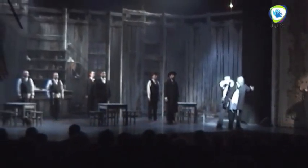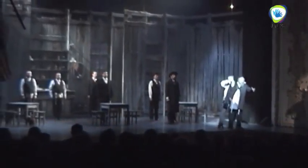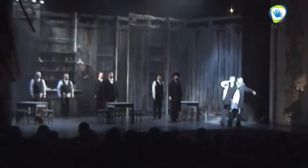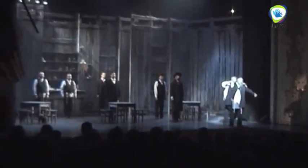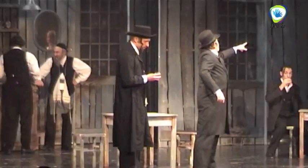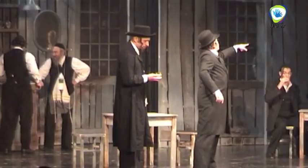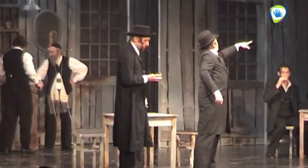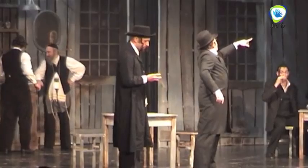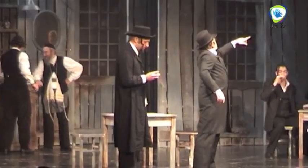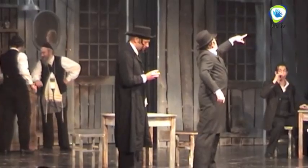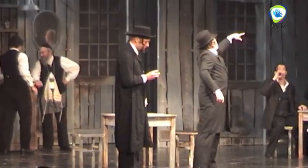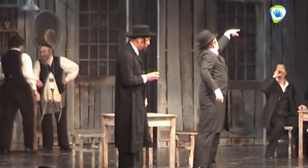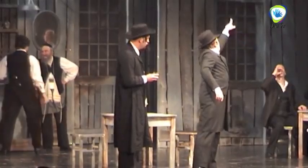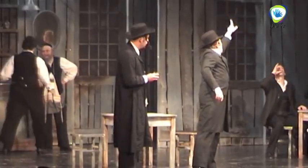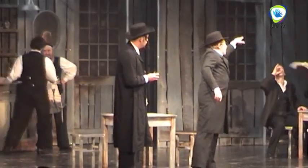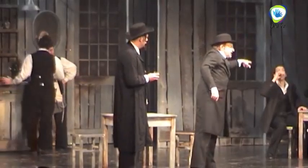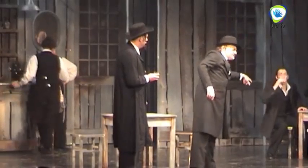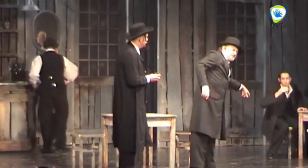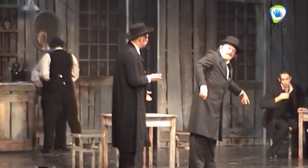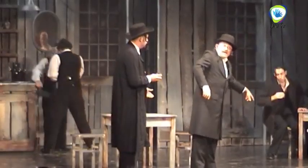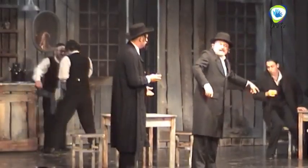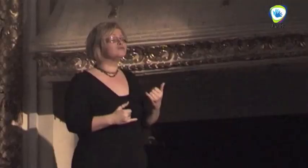határ, oda határ.